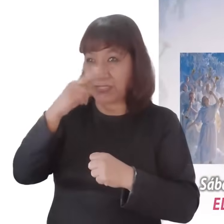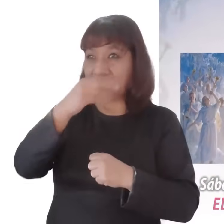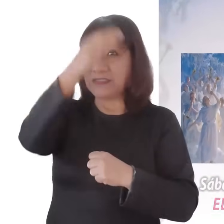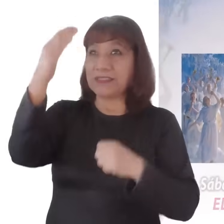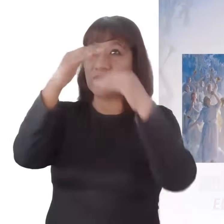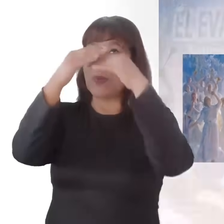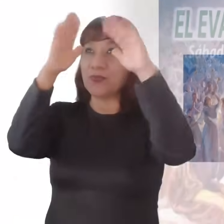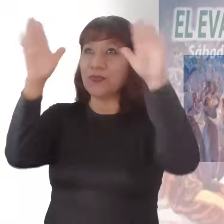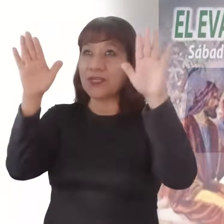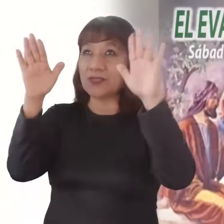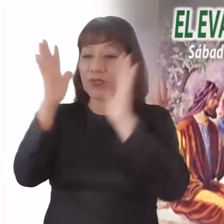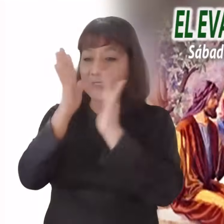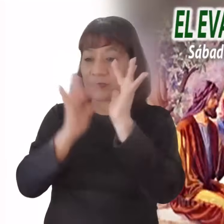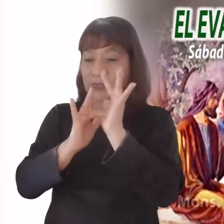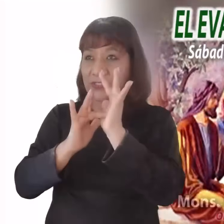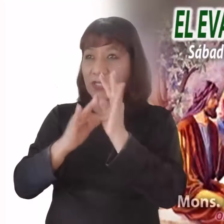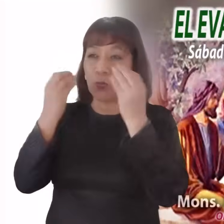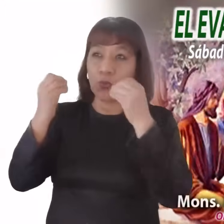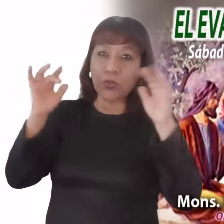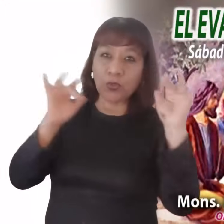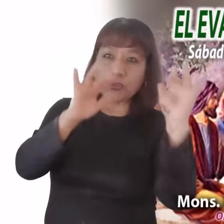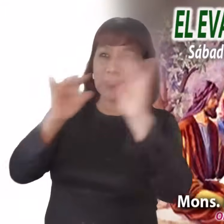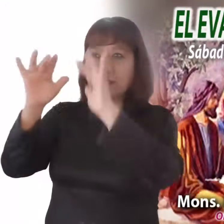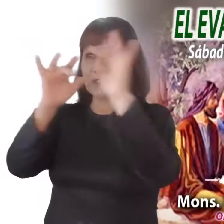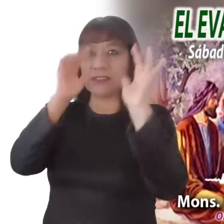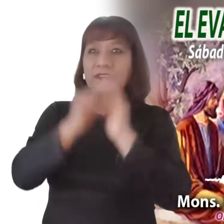Hombre. Palabra del Señor.